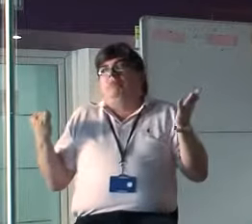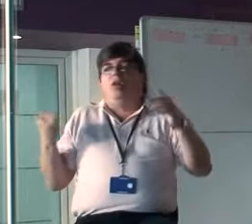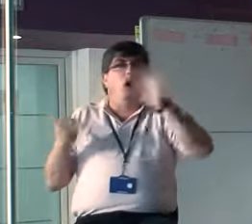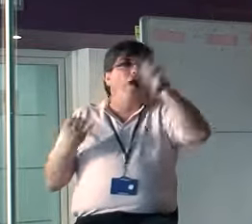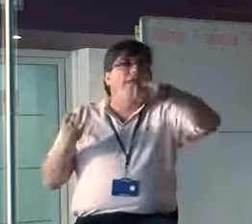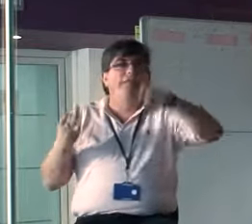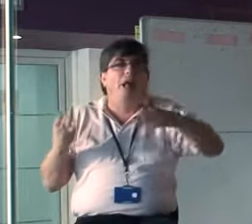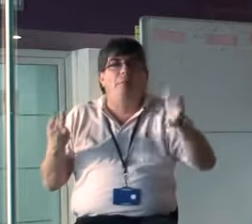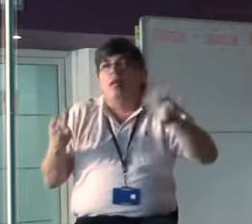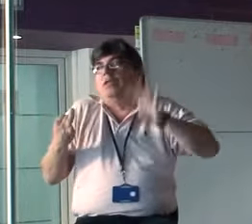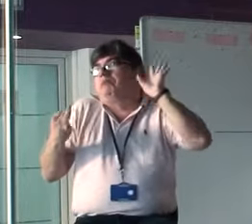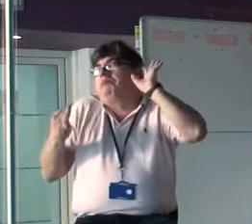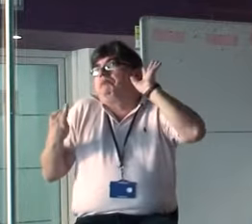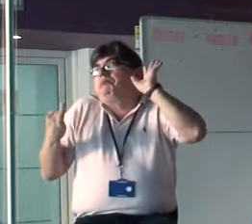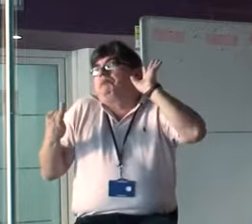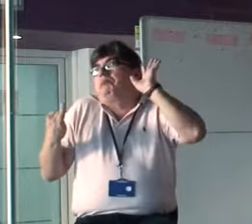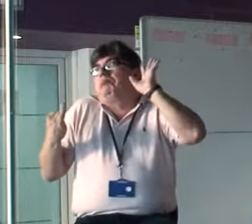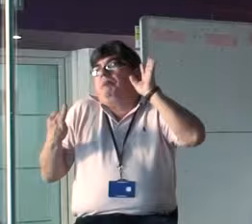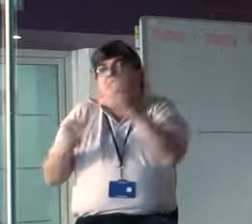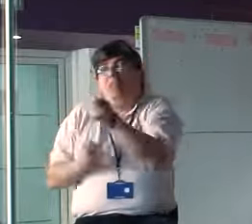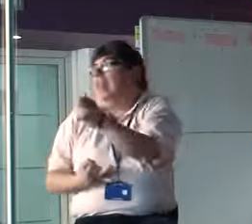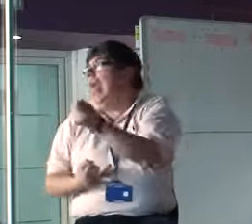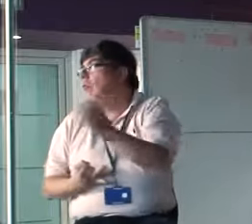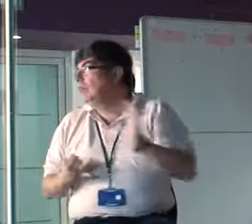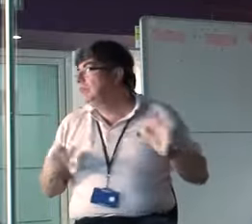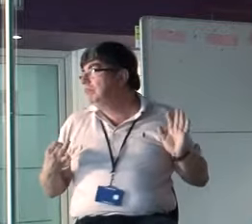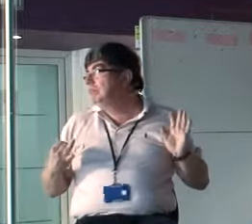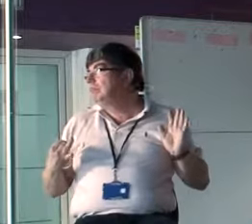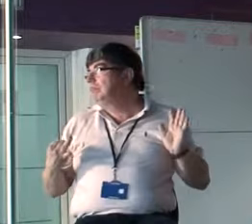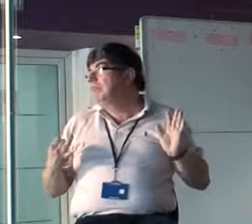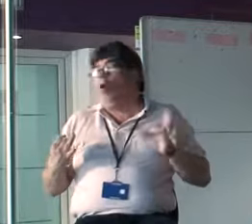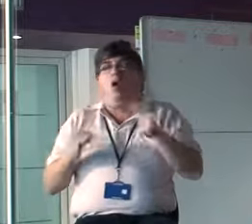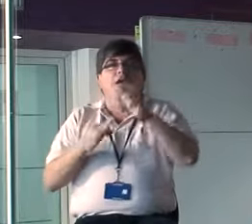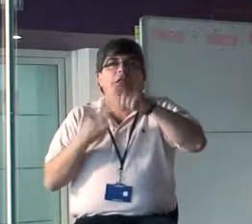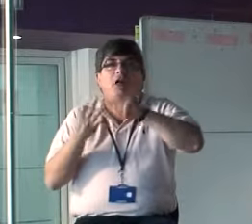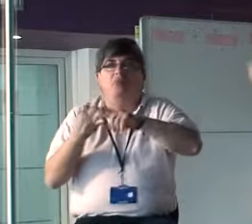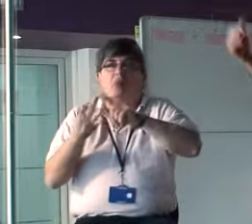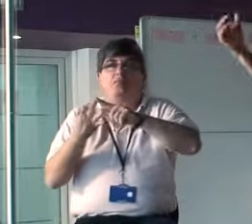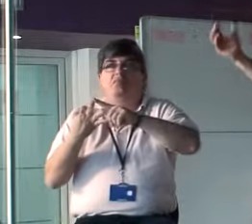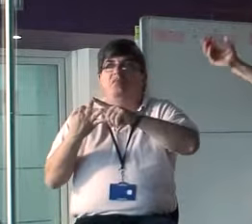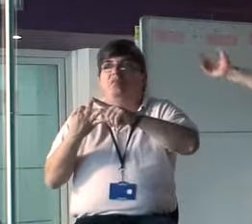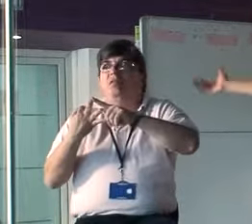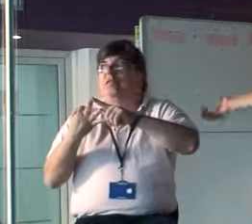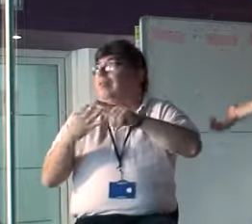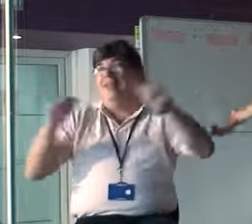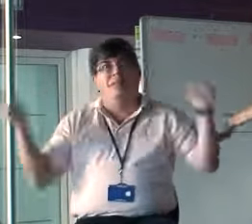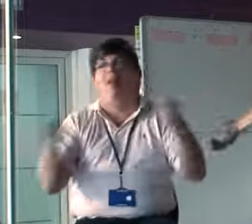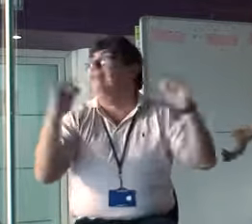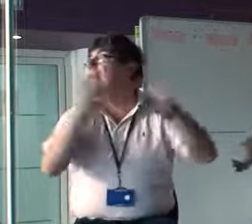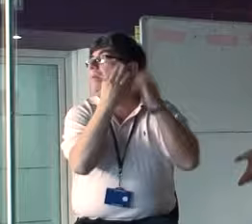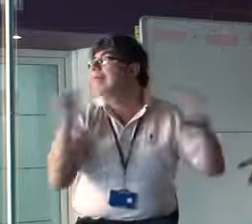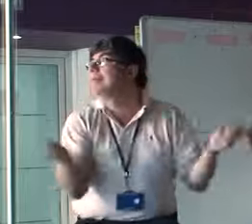Su necesidad puede ser el dinero. Su necesidad puede ser salvar a su